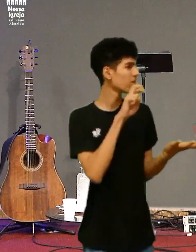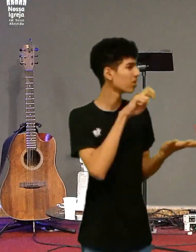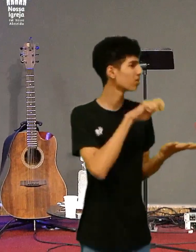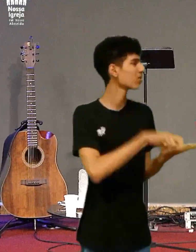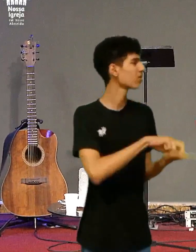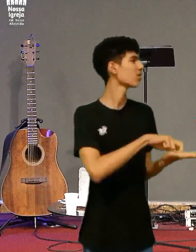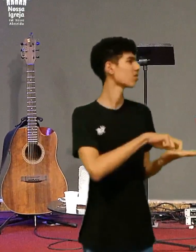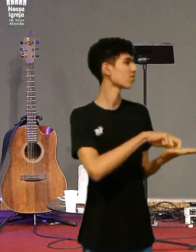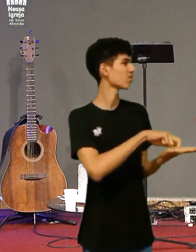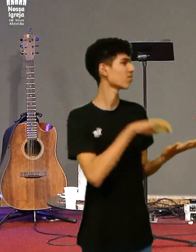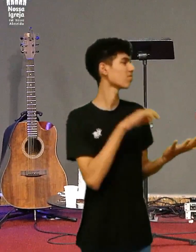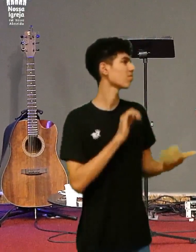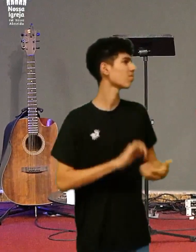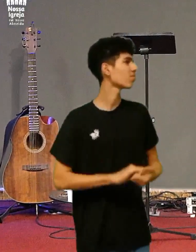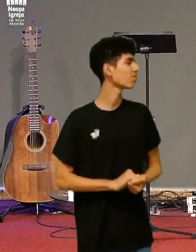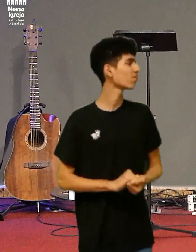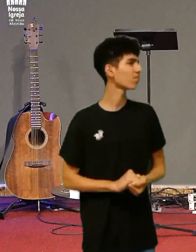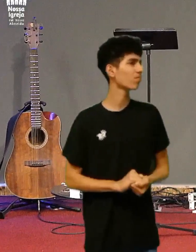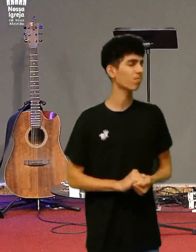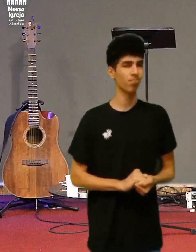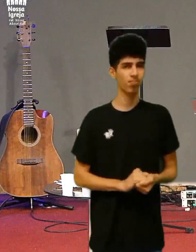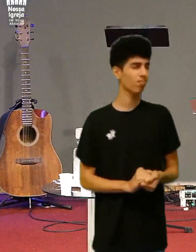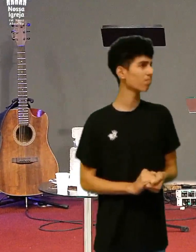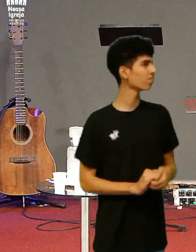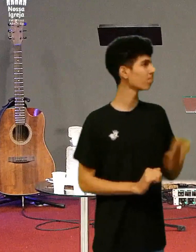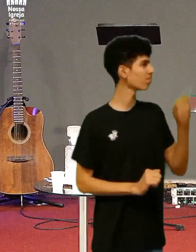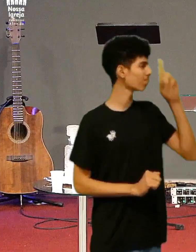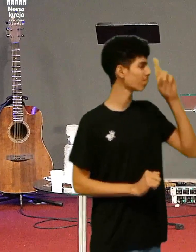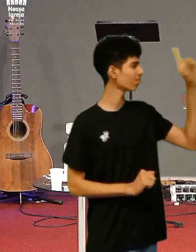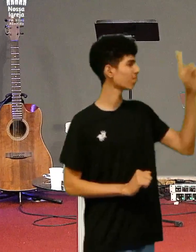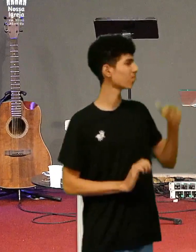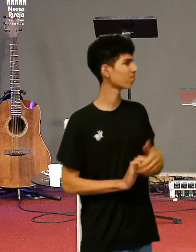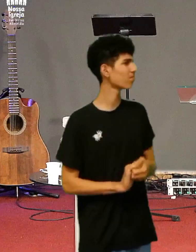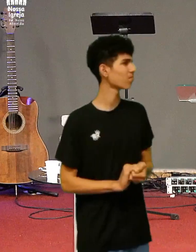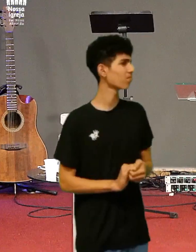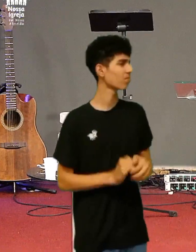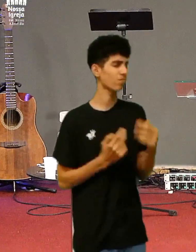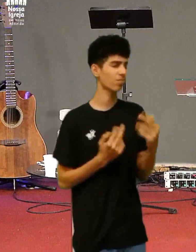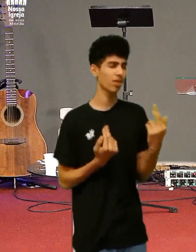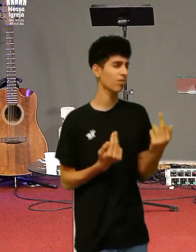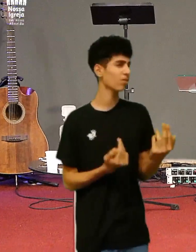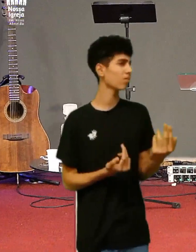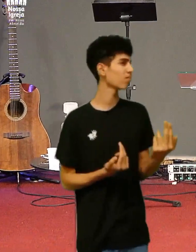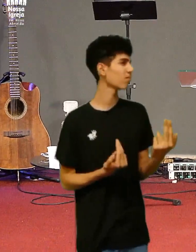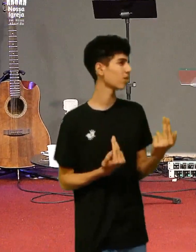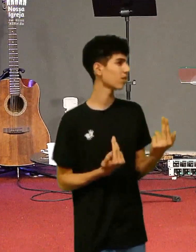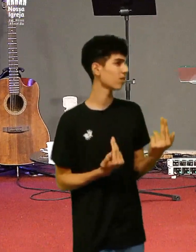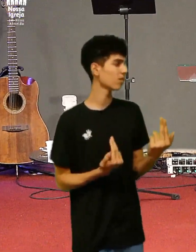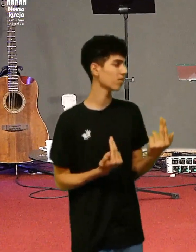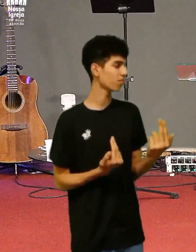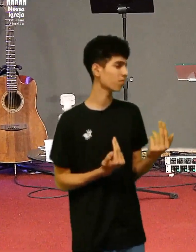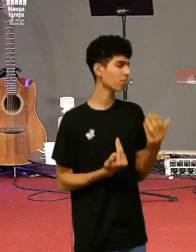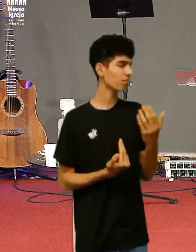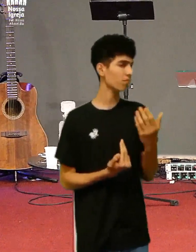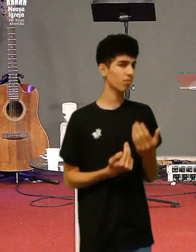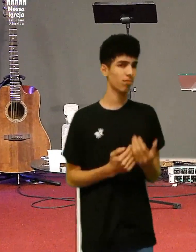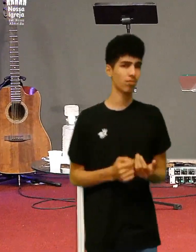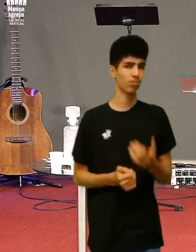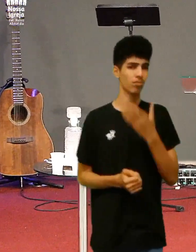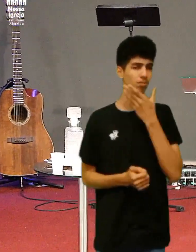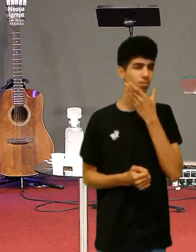Ah, meu Deus, como aquele garoto de joelhos clamava pelo irmão morto na